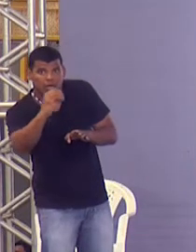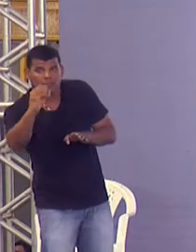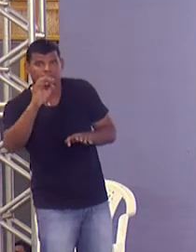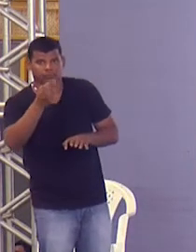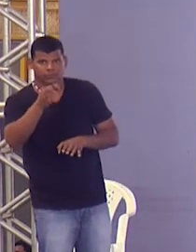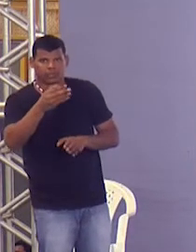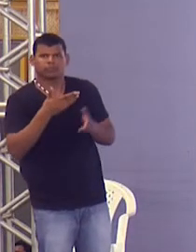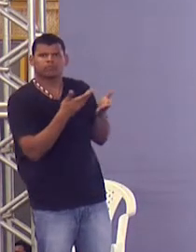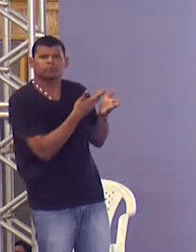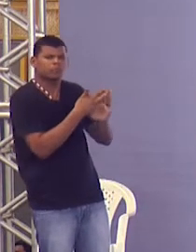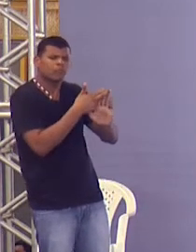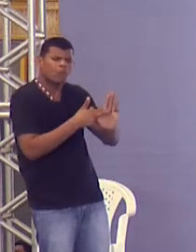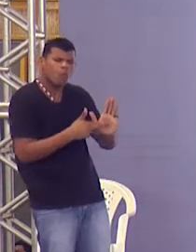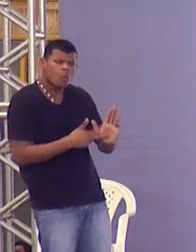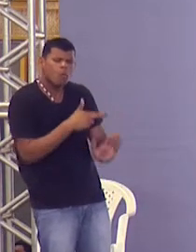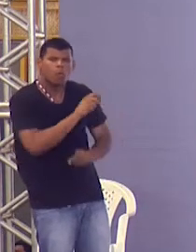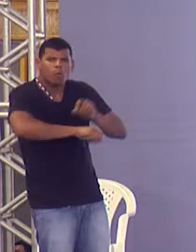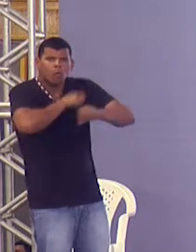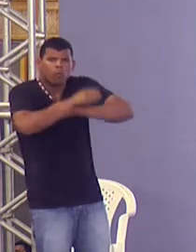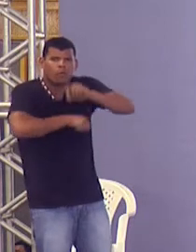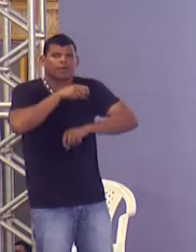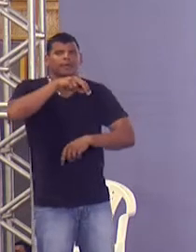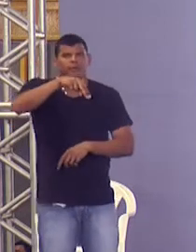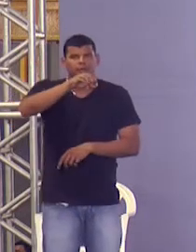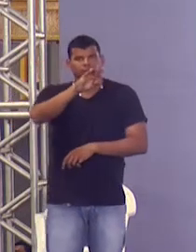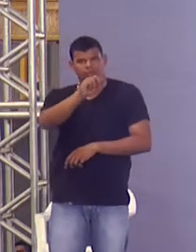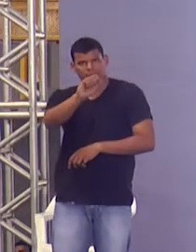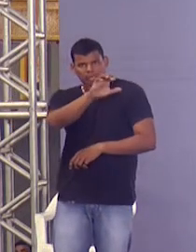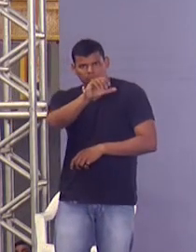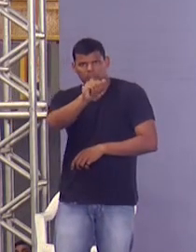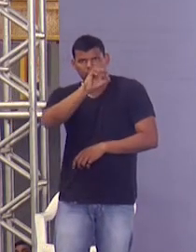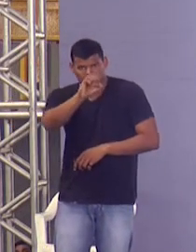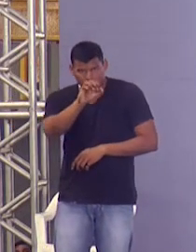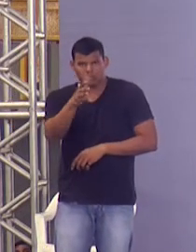aqui, ó, é uma potência de 10, e esse